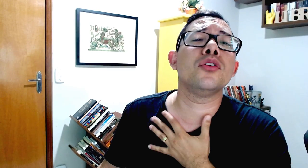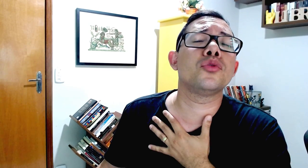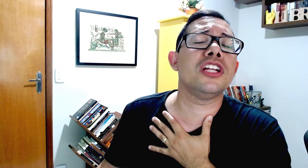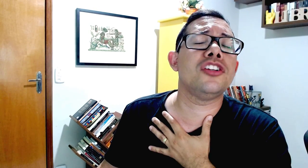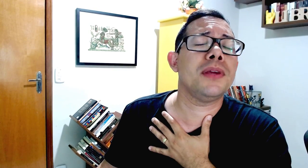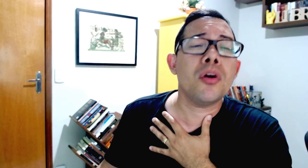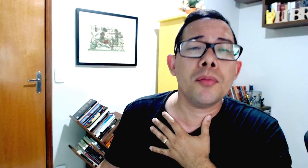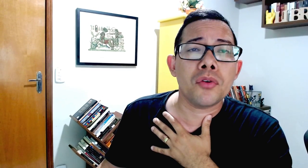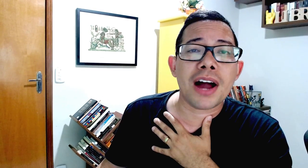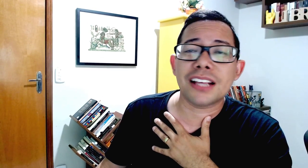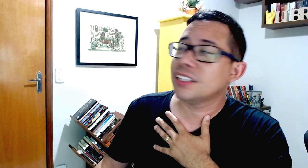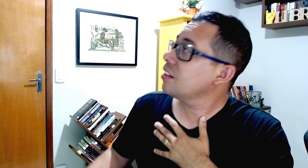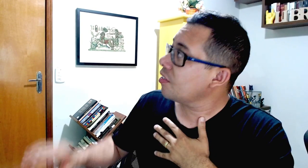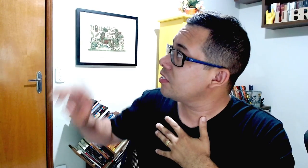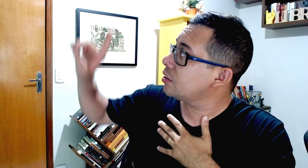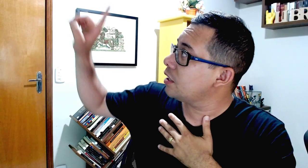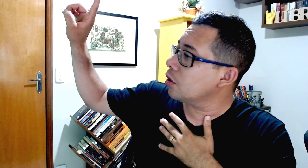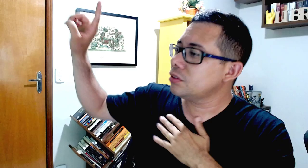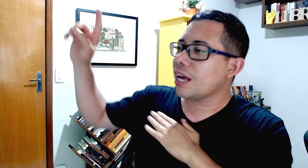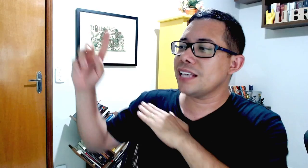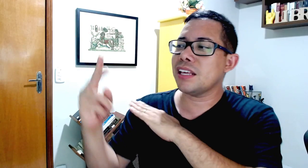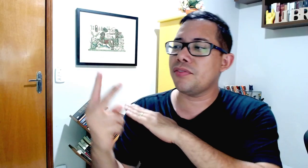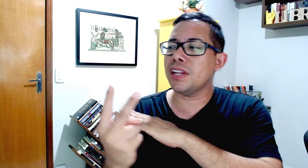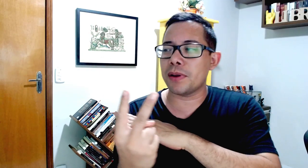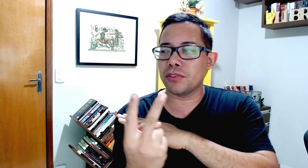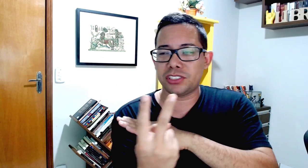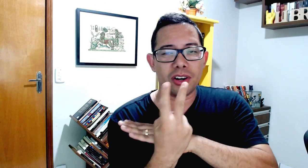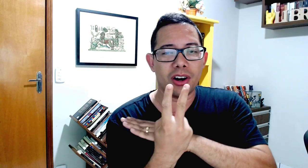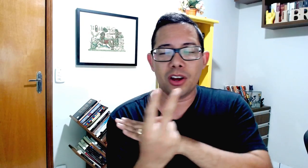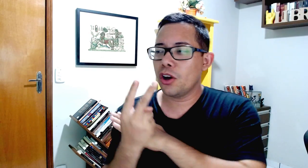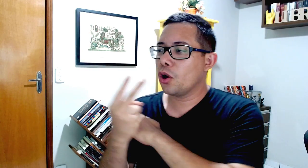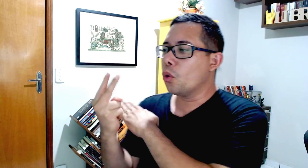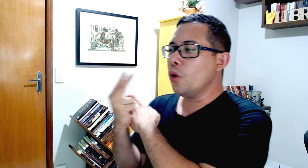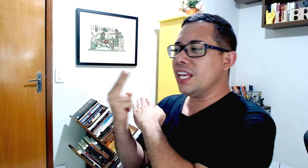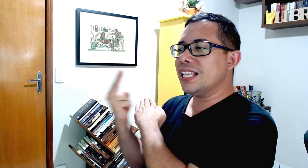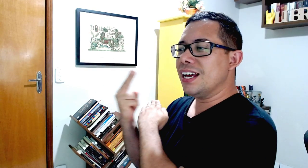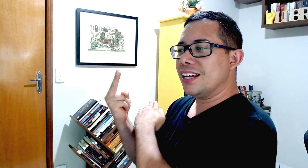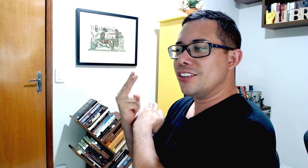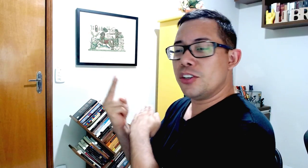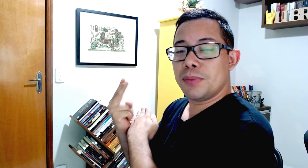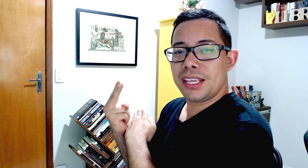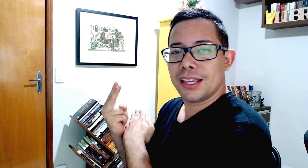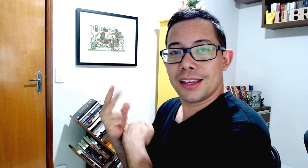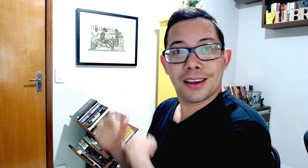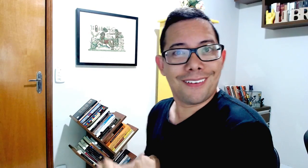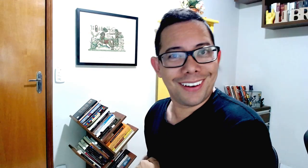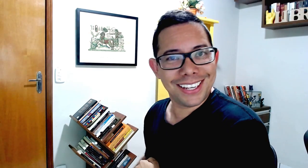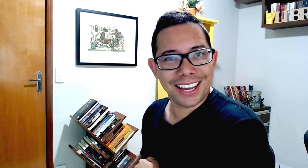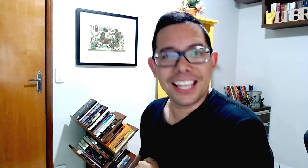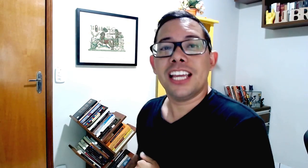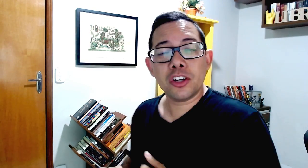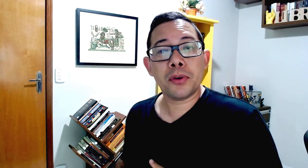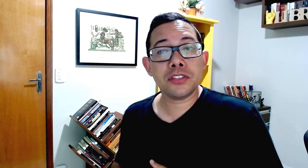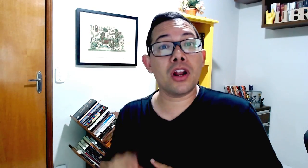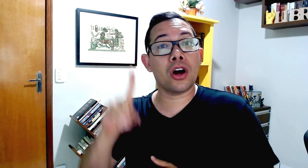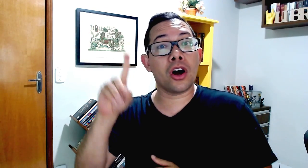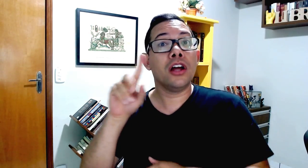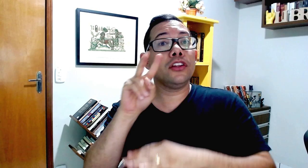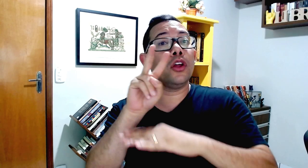fala que Deus cuida de mim como que eu faço graças a Deus aí você vira para você ó cuida de mim olha Então posso falar